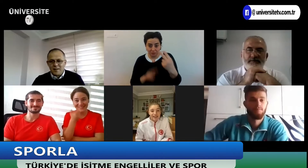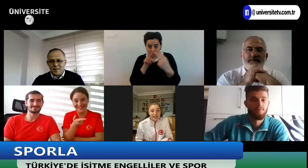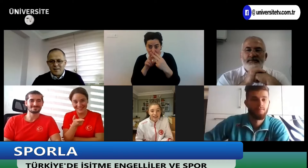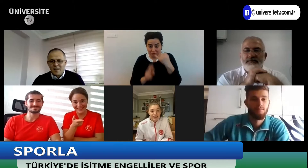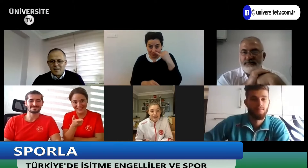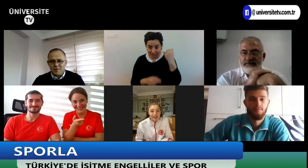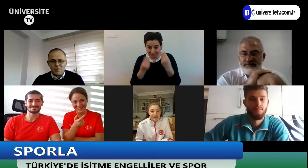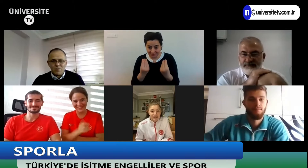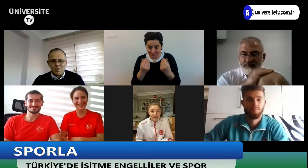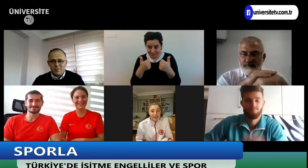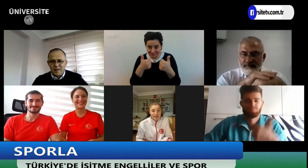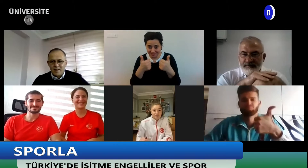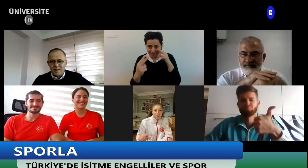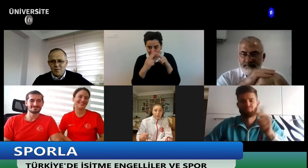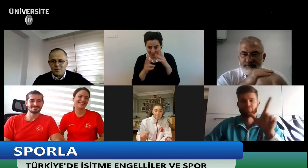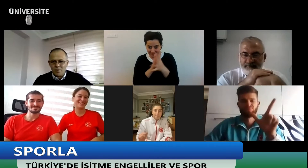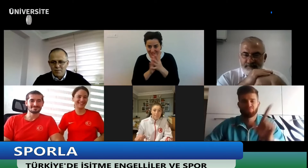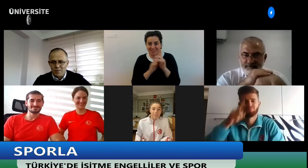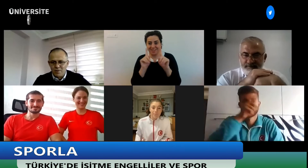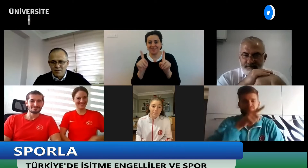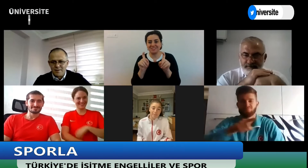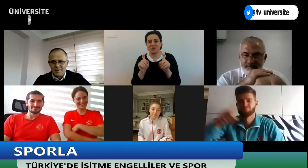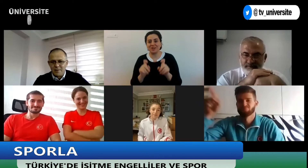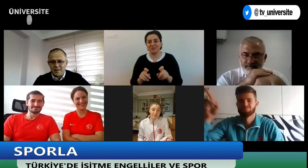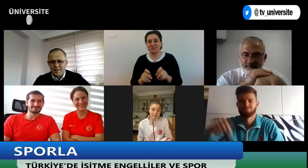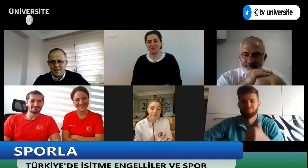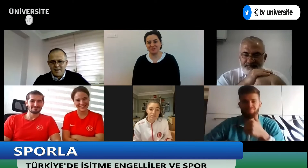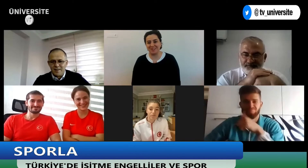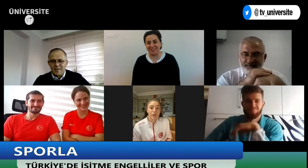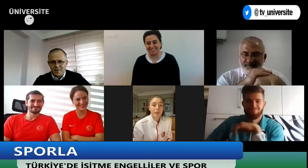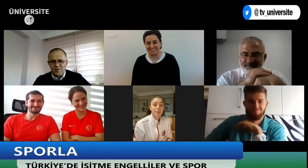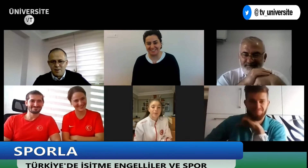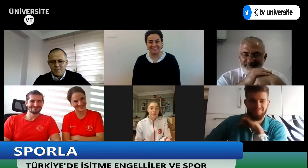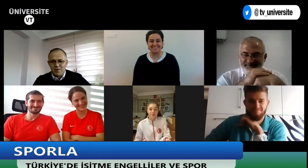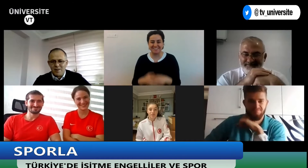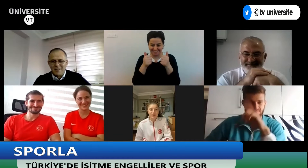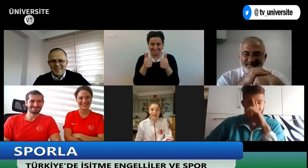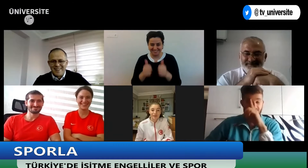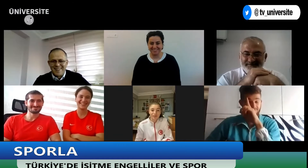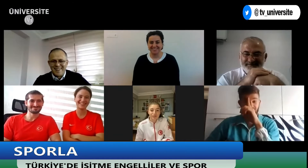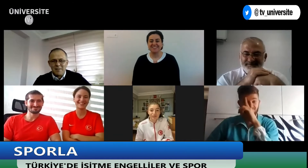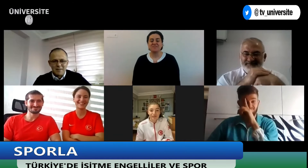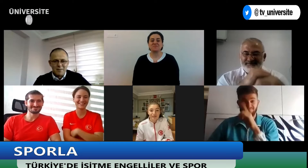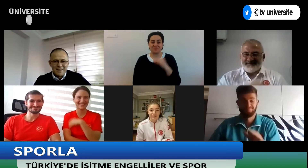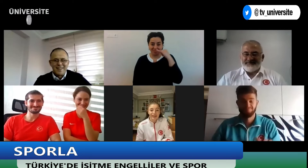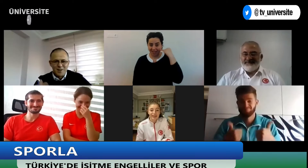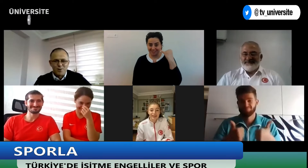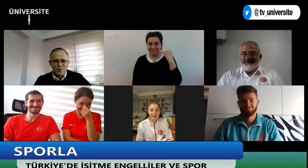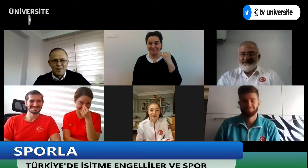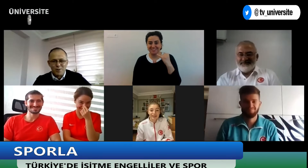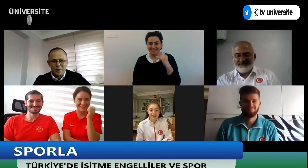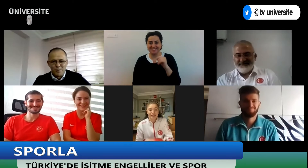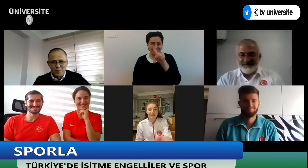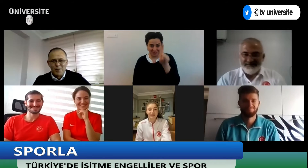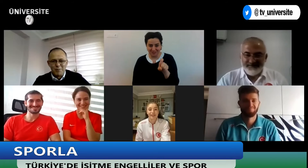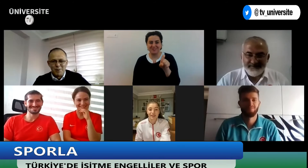Yasin bağlandı. Yasin bizi duyuyor mu veya izleyebiliyor mu görebiliyorsun? Evet, şu an Evet. görüyorum. Harika. Görebiliyor. Evet, harika. Biz de bazen